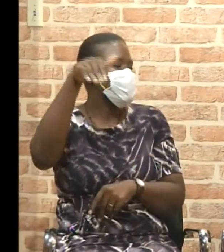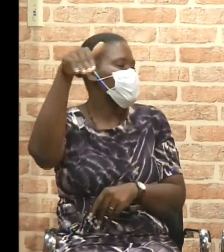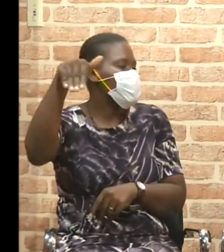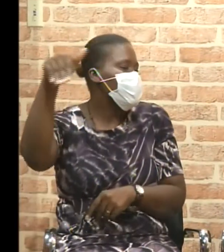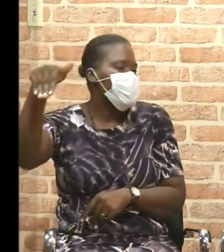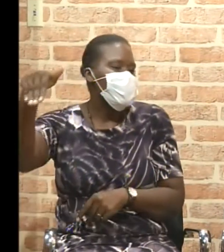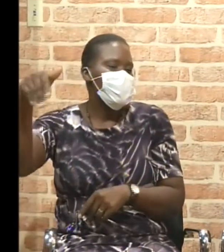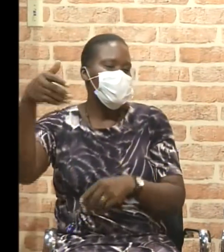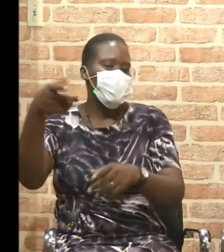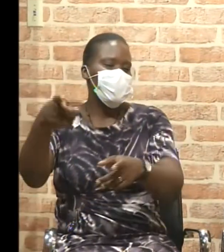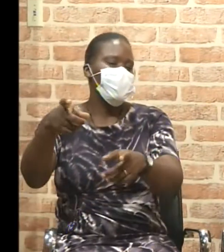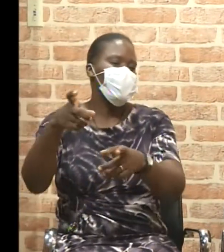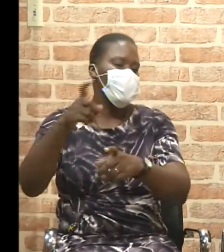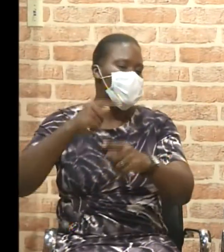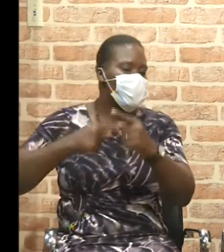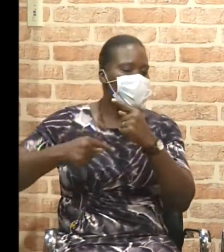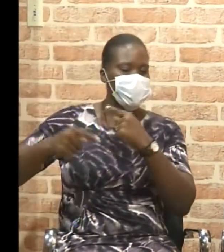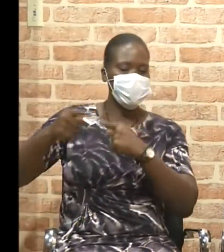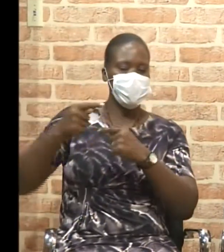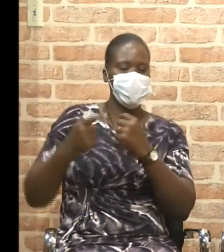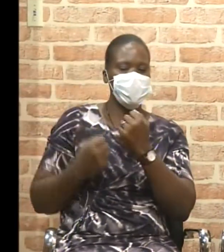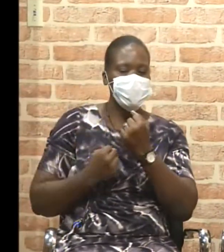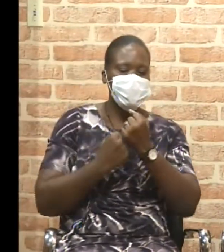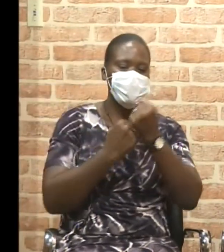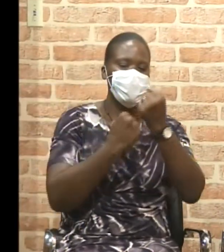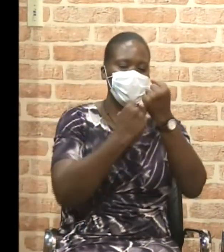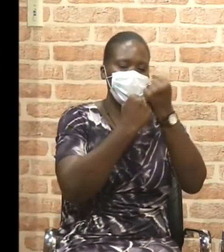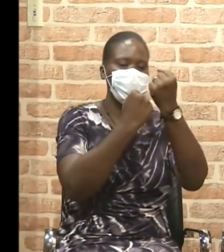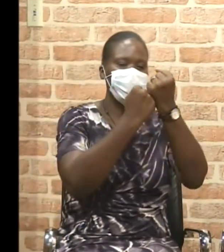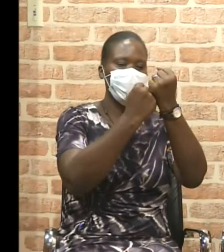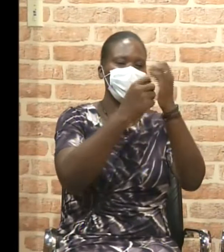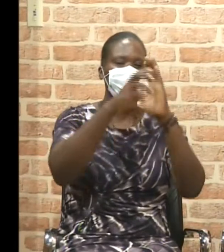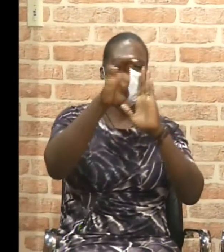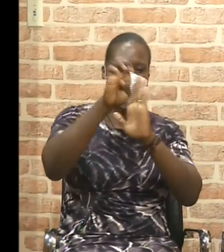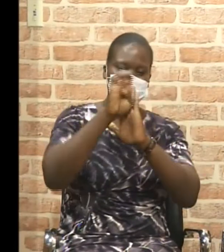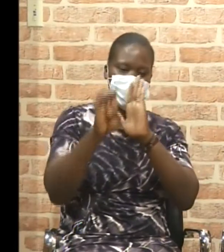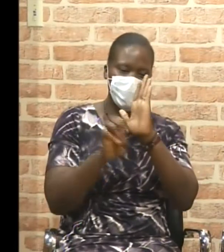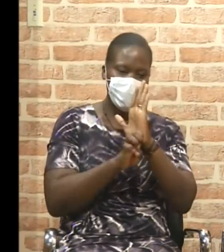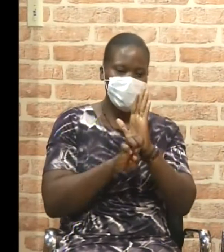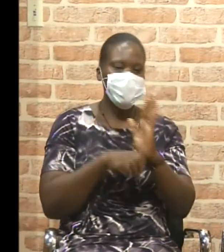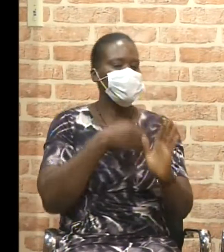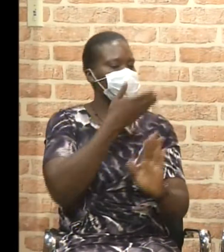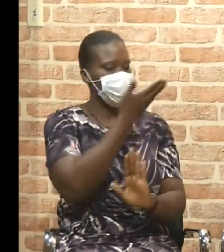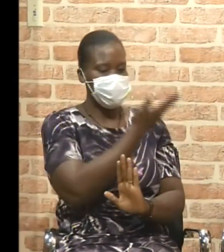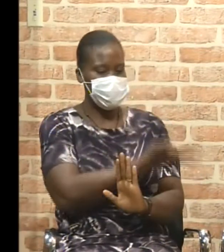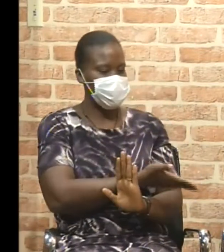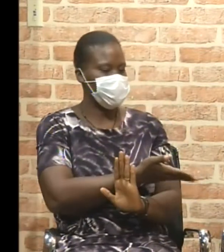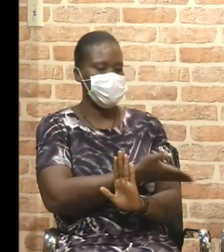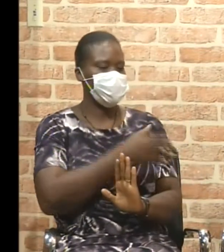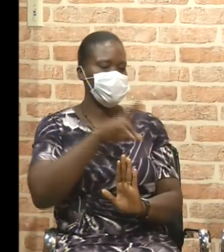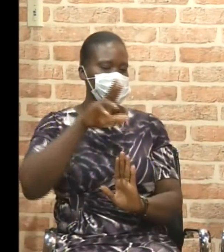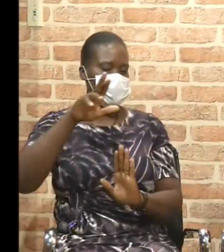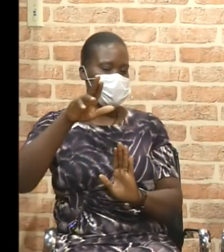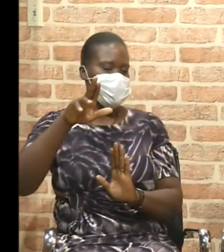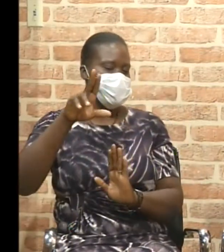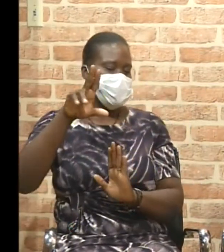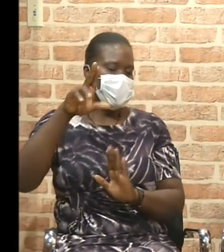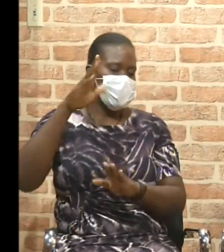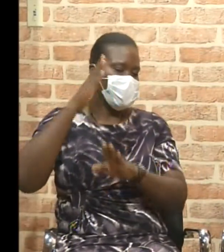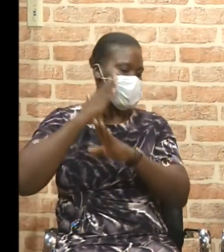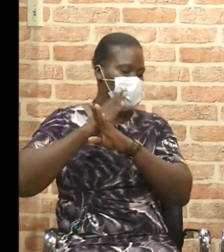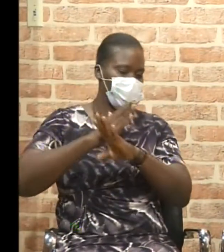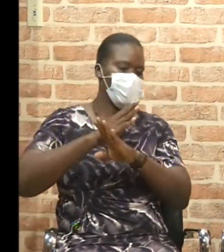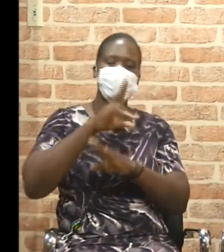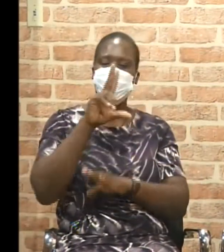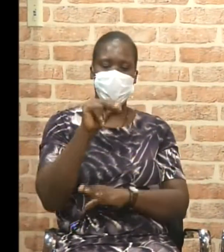la République, il a fait bac. Moi même moi pas monde qui fait bac par rapport avec deux idéologies de ça que me quoi.